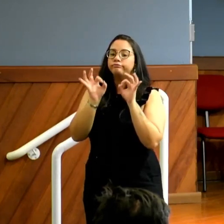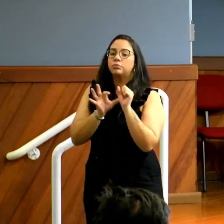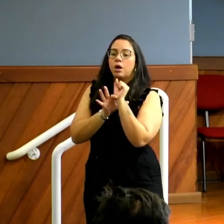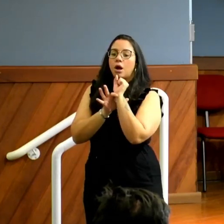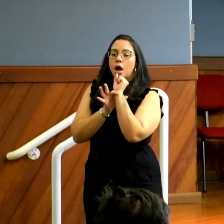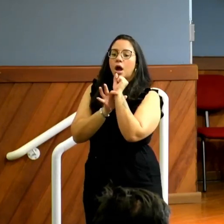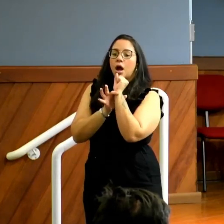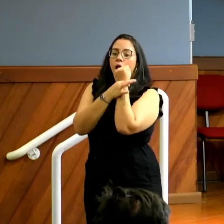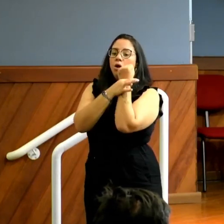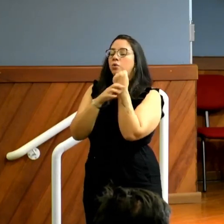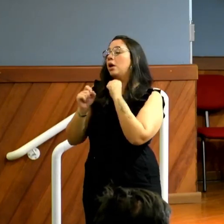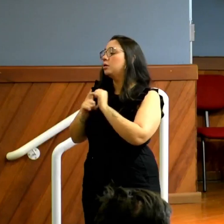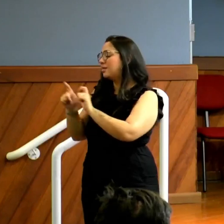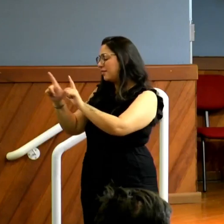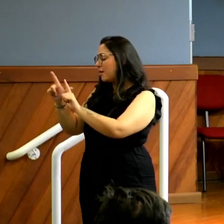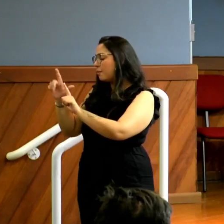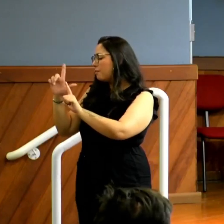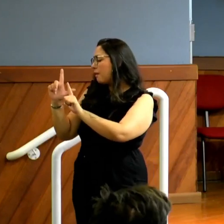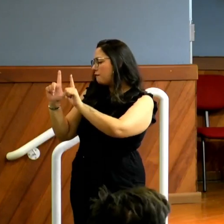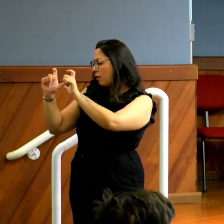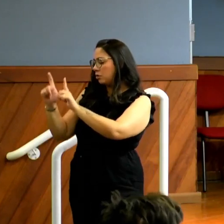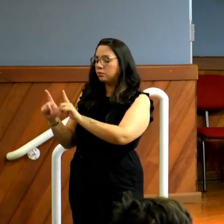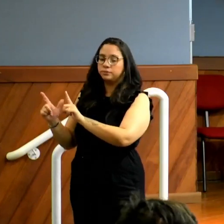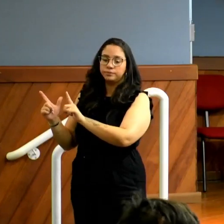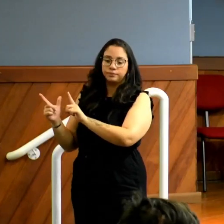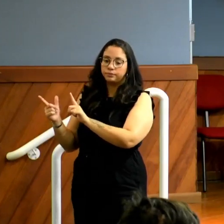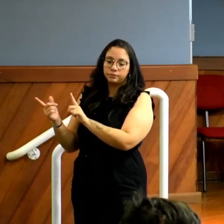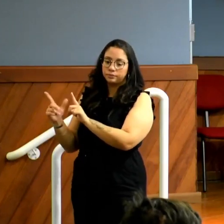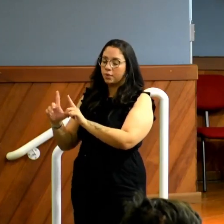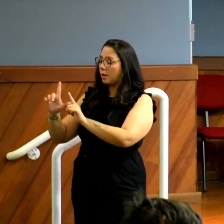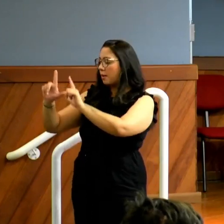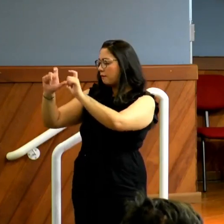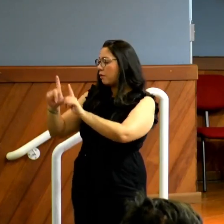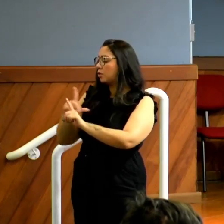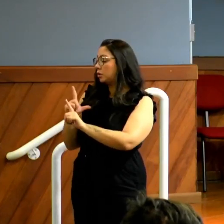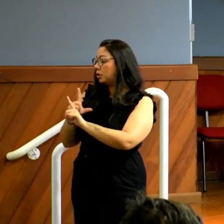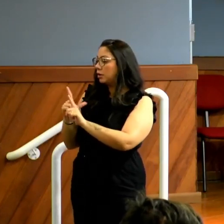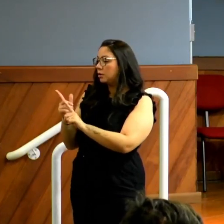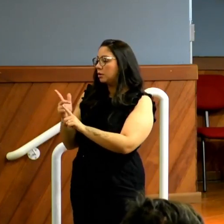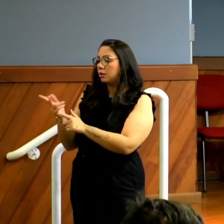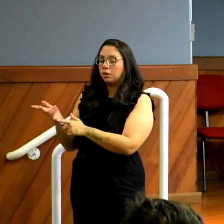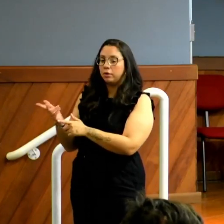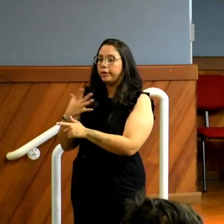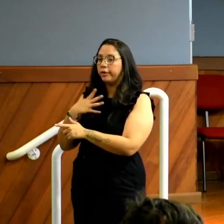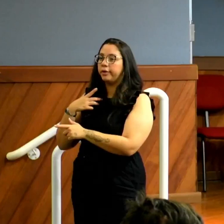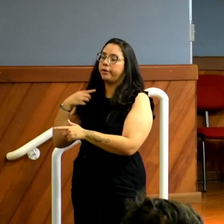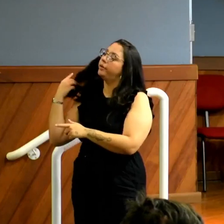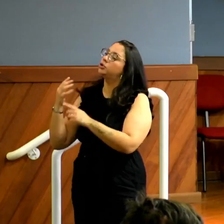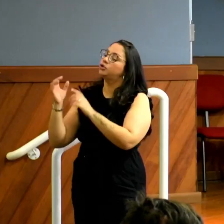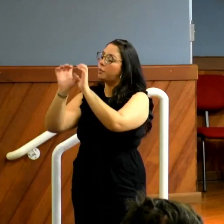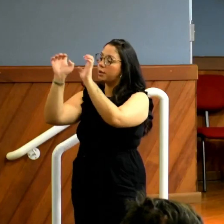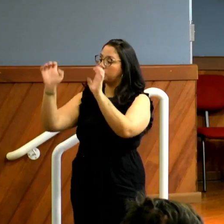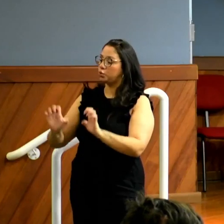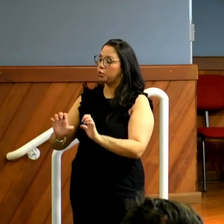que mesmo que aquela imagem tenha uma fotografia, tenha sido uma fotografia tirada pela câmera mesmo, de uma escultura, com